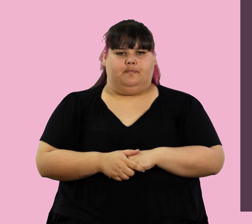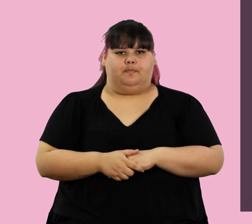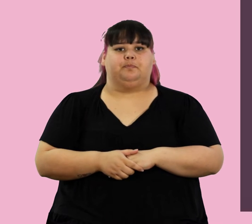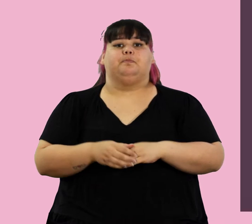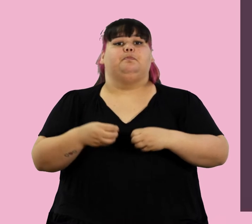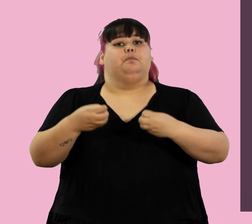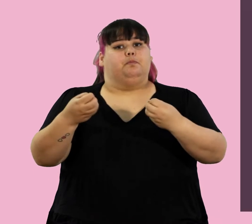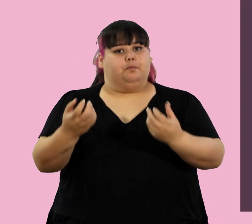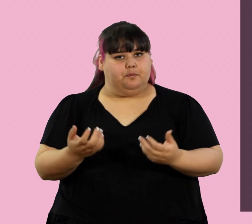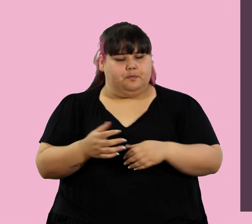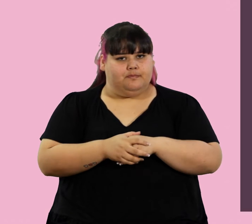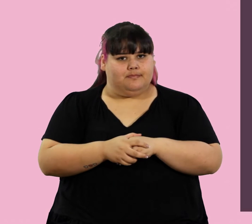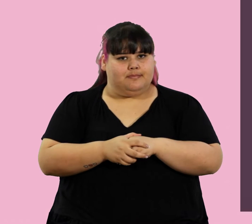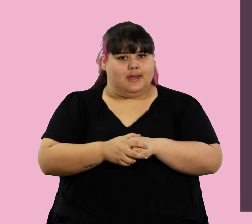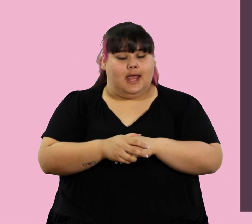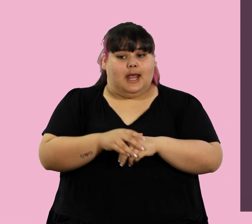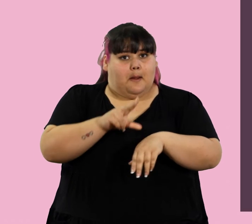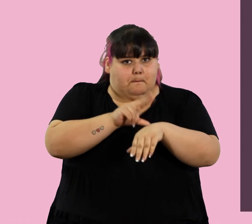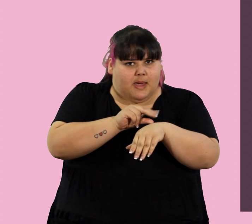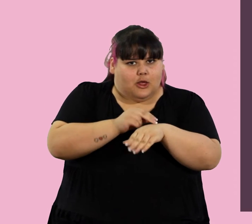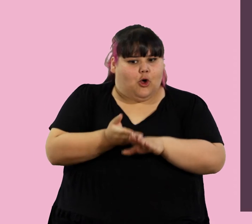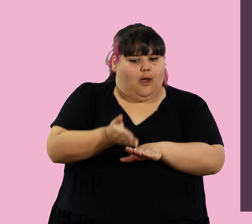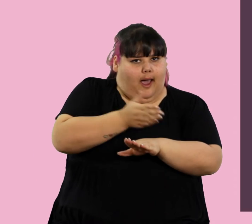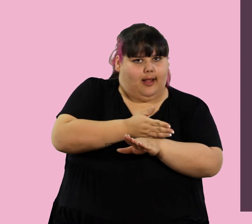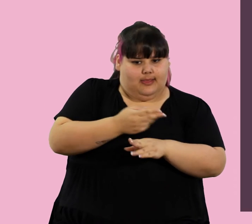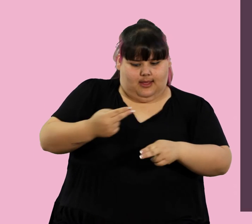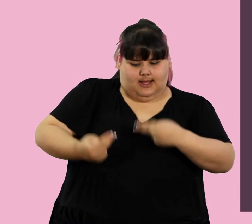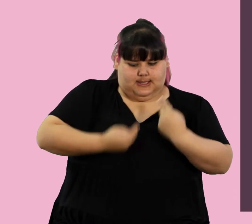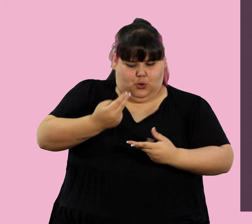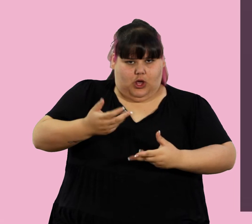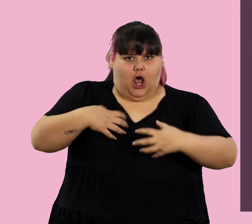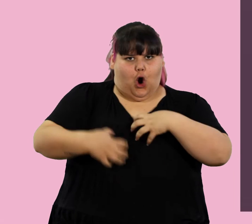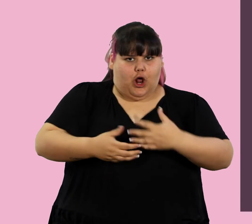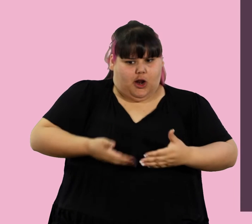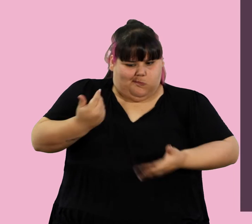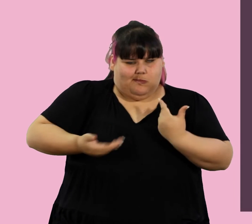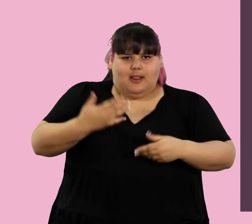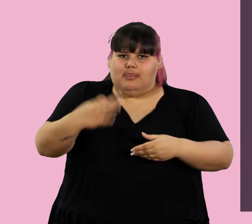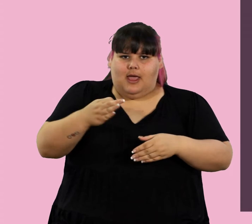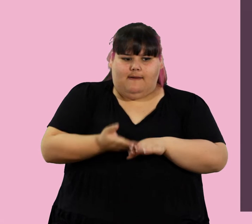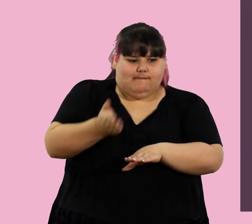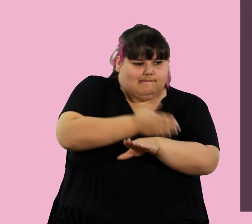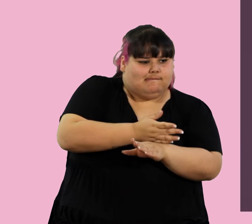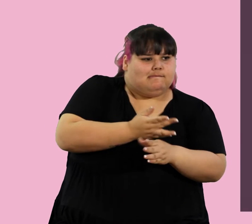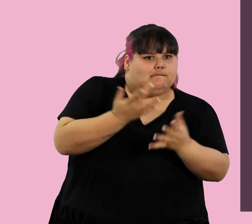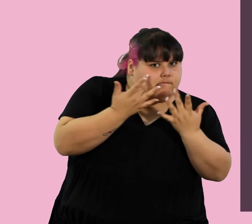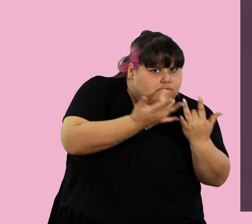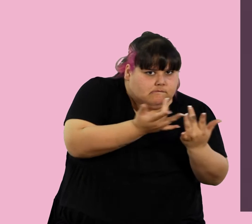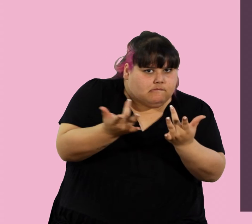Entonces, antes de hacer una ablación, los médicos deberán corroborar si el donante en vida